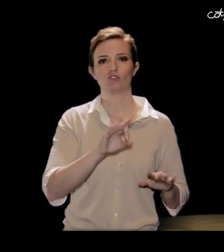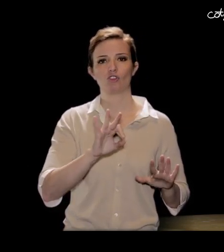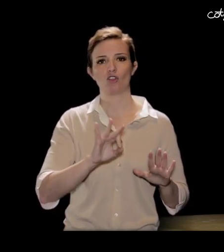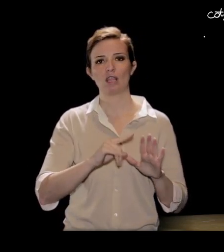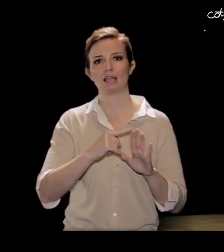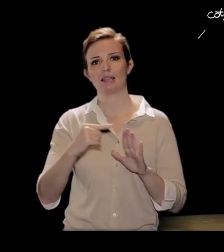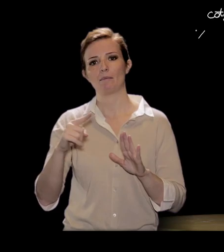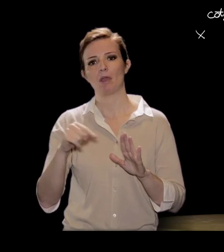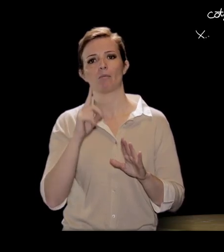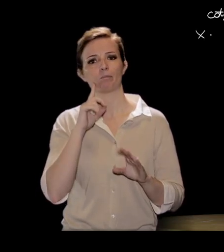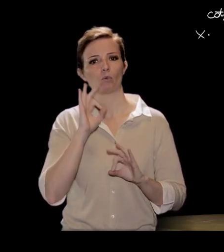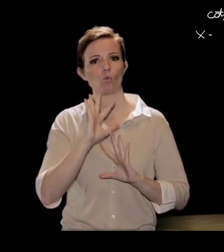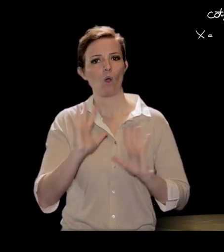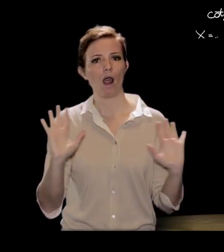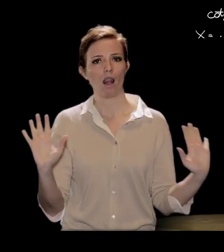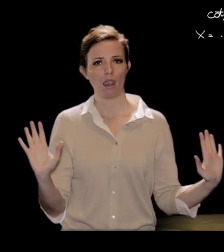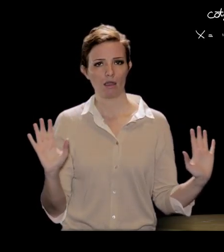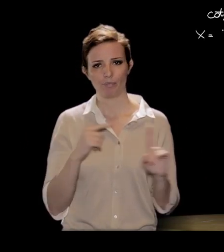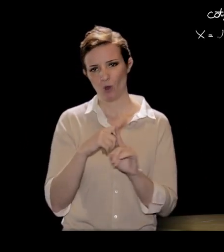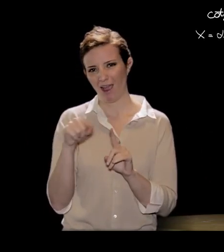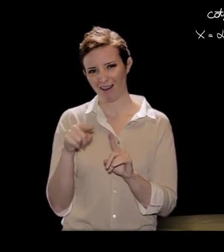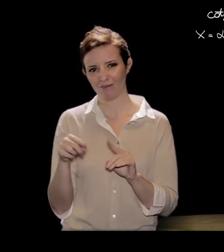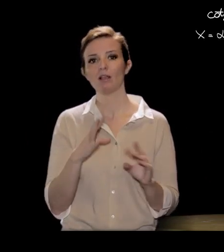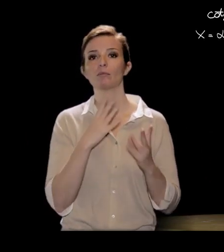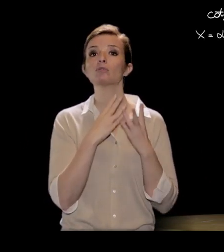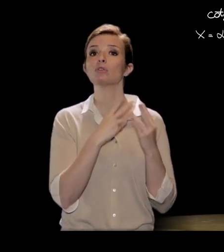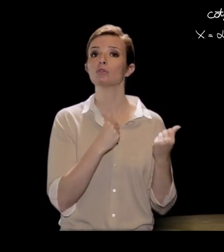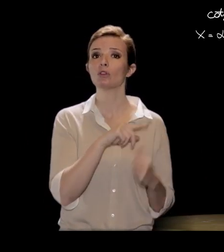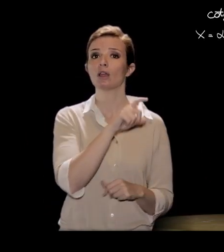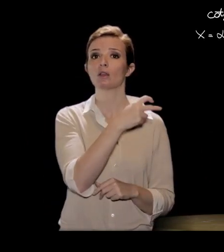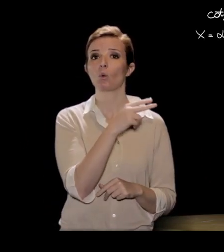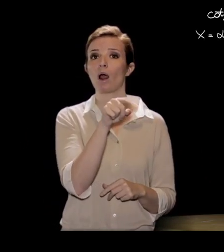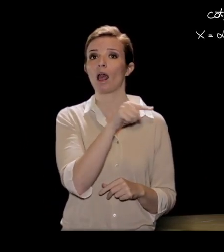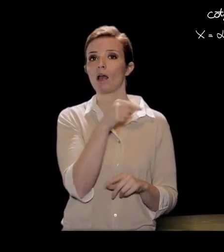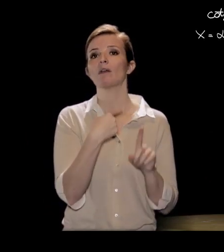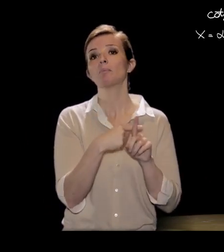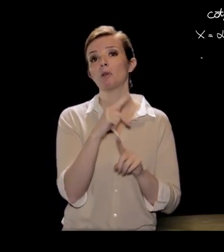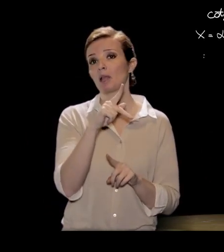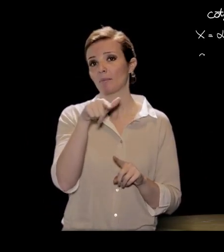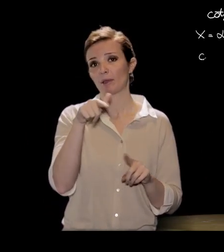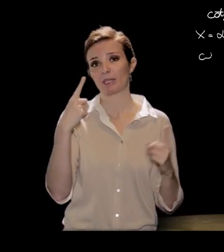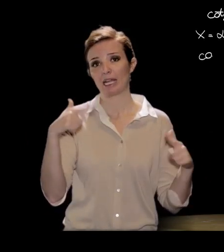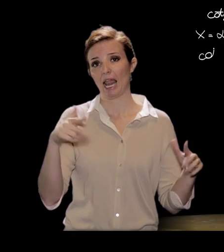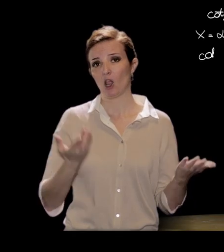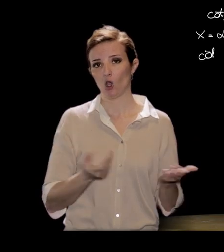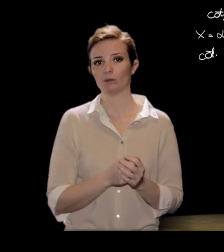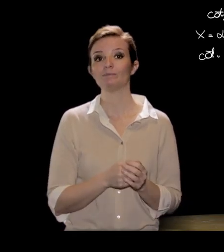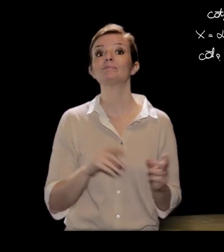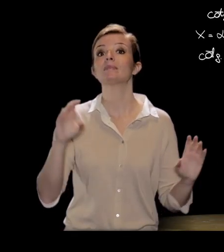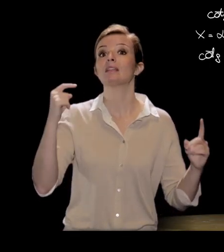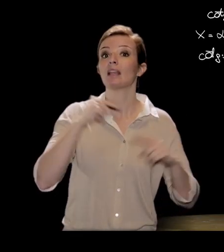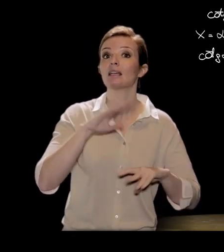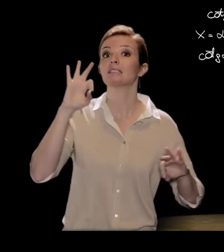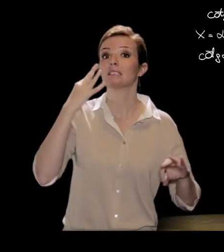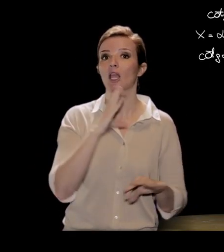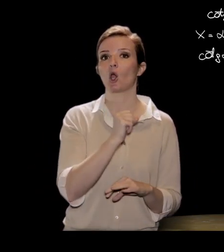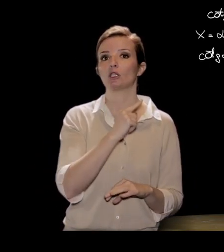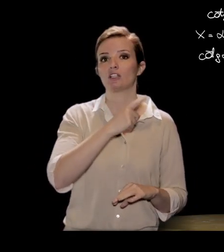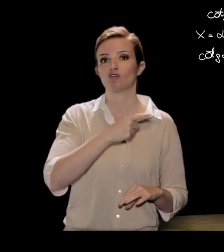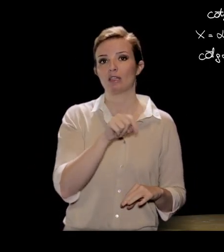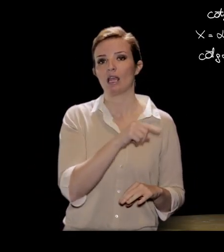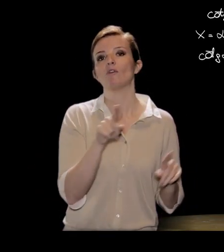della cotangente. Soluzioni, x uguale ad α più kπ. Nel caso in cui avessimo cotangente